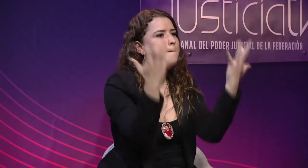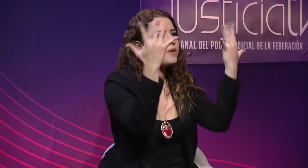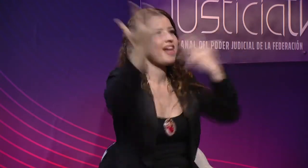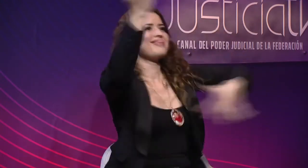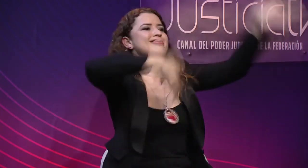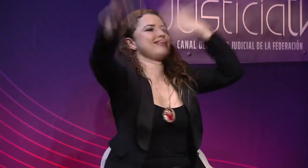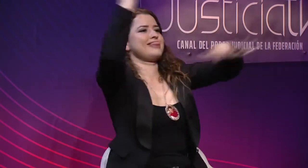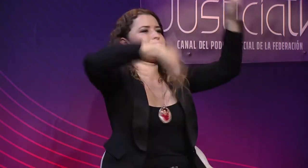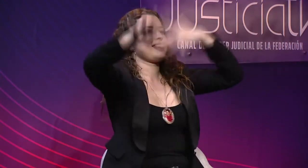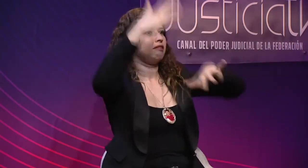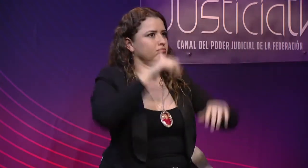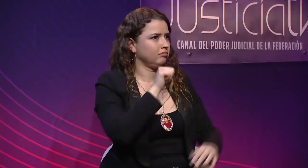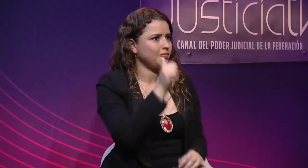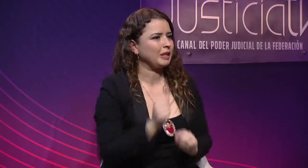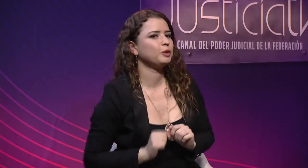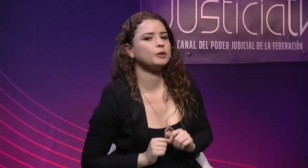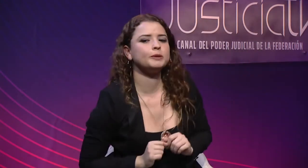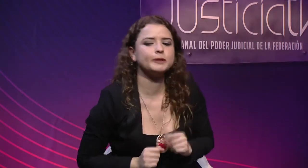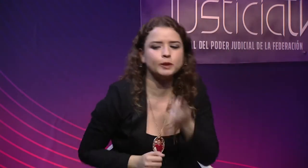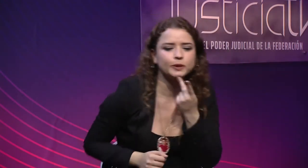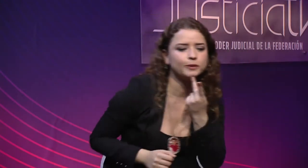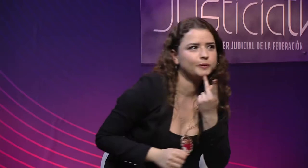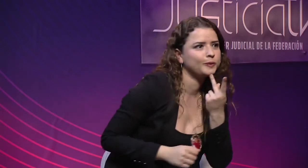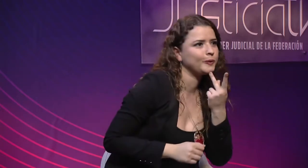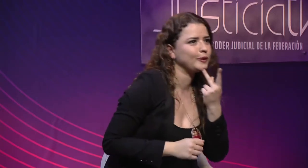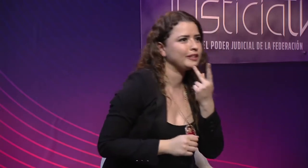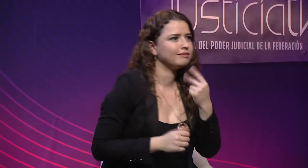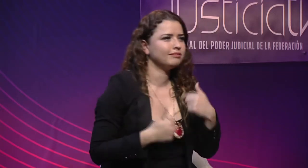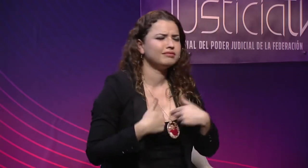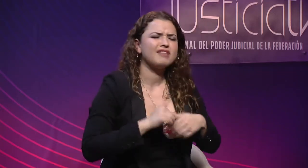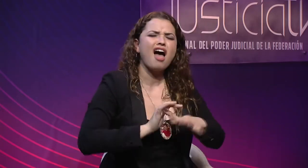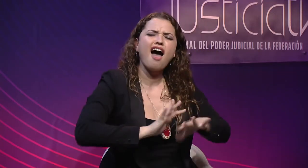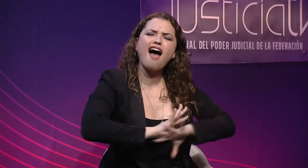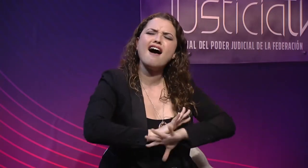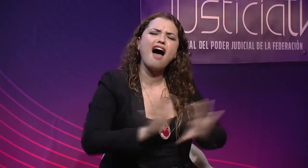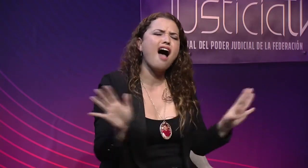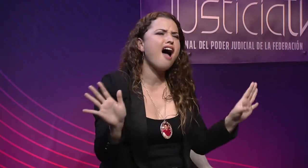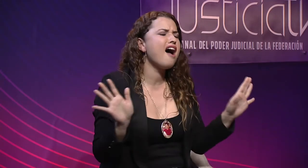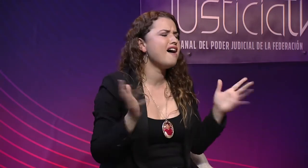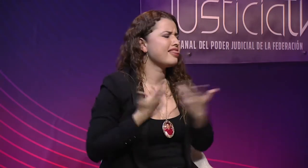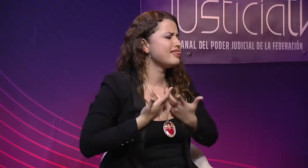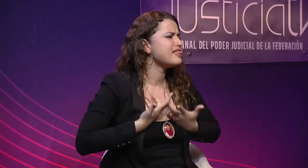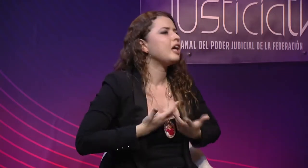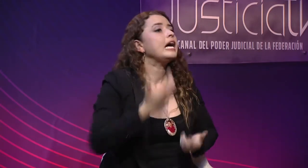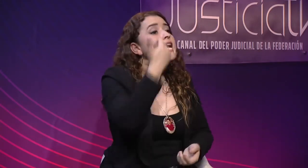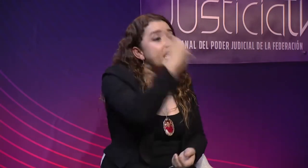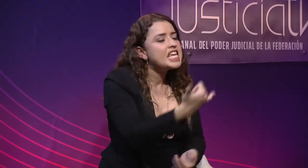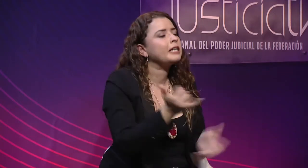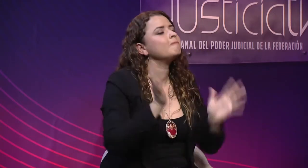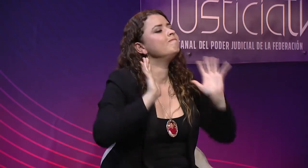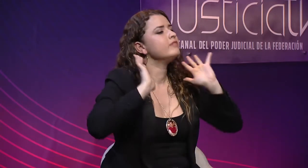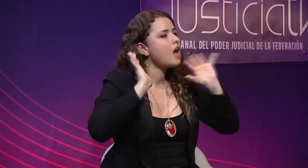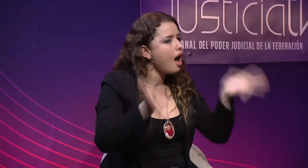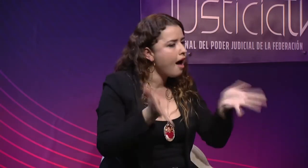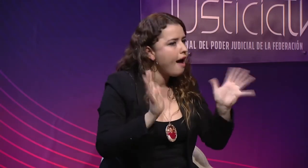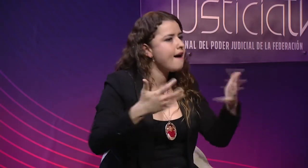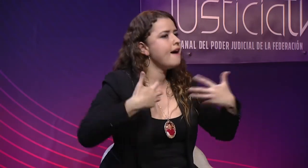ni siquiera una sola mano que pudiera comunicarse conmigo, ¿no? Todo era de manera oral.